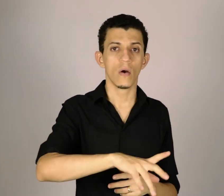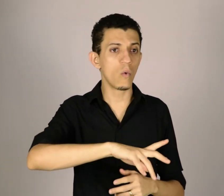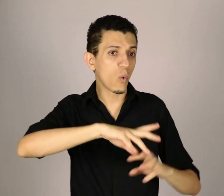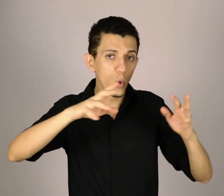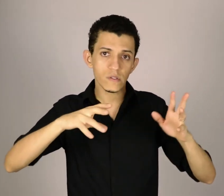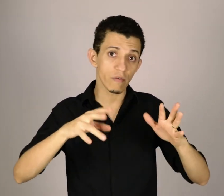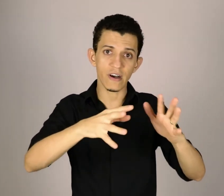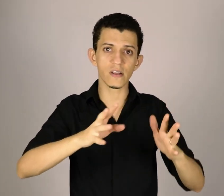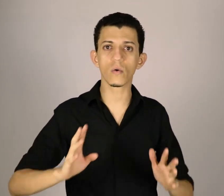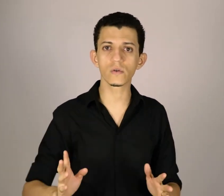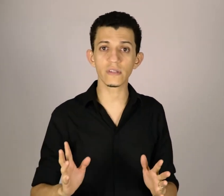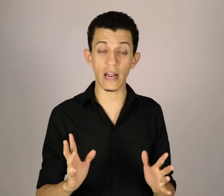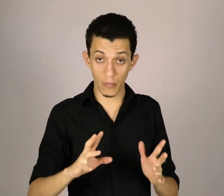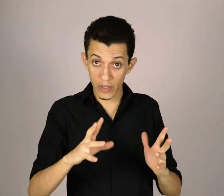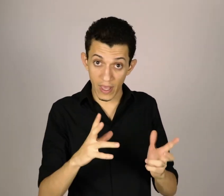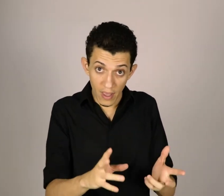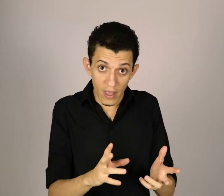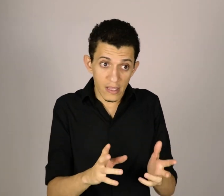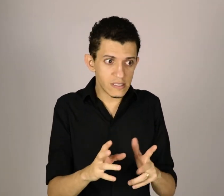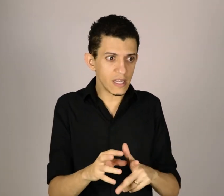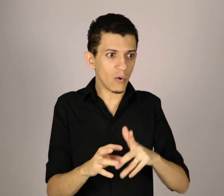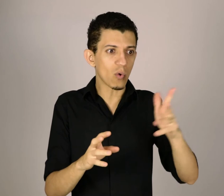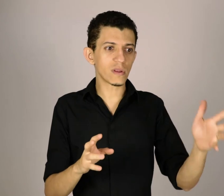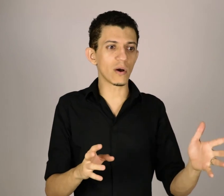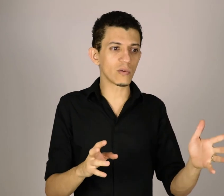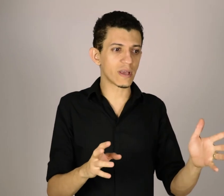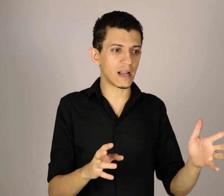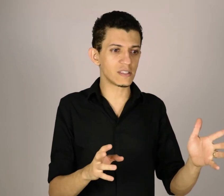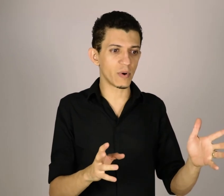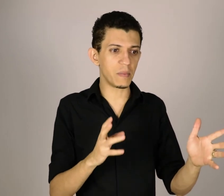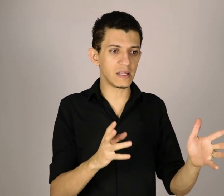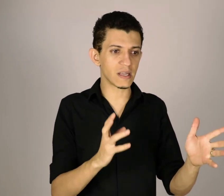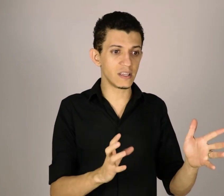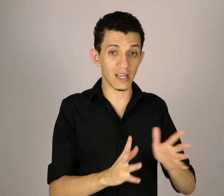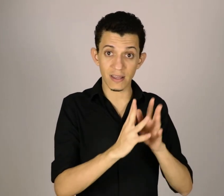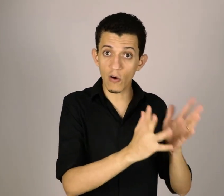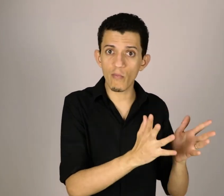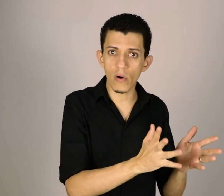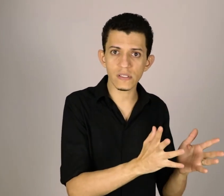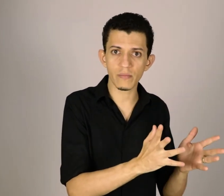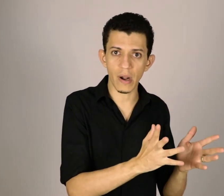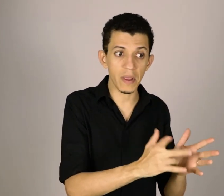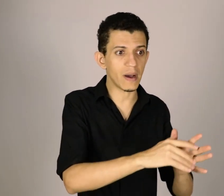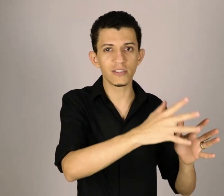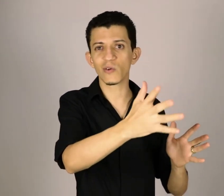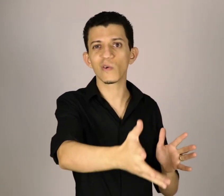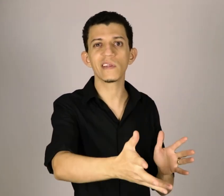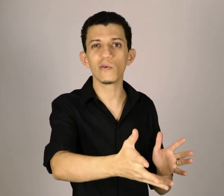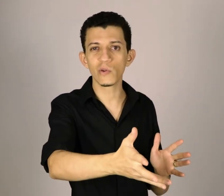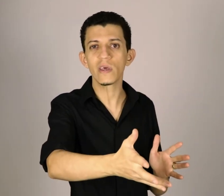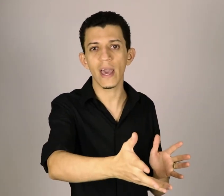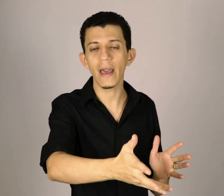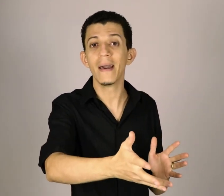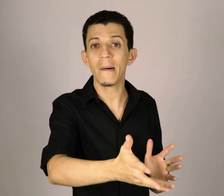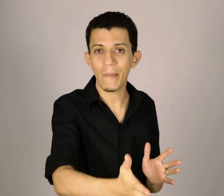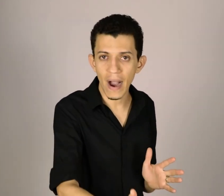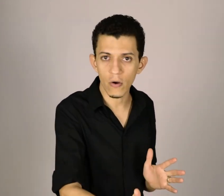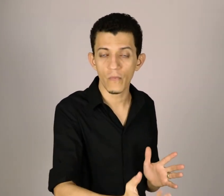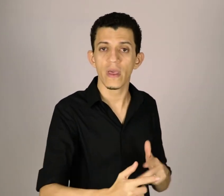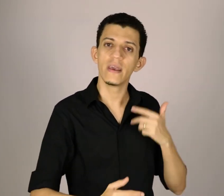curso, eu vou fazer o curso dela. Porque se o conteúdo que ela disponibiliza aqui já é tão bom assim para mim, imagina o conteúdo que é pago. E assim,